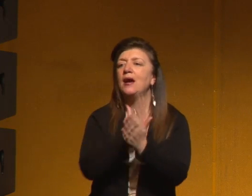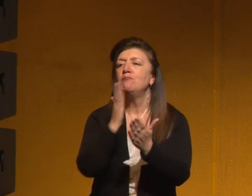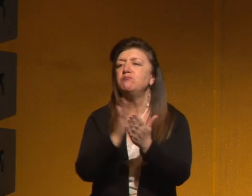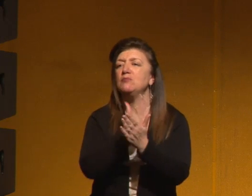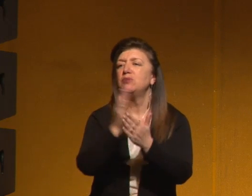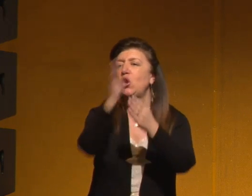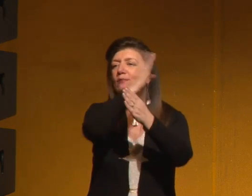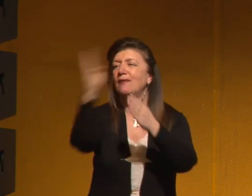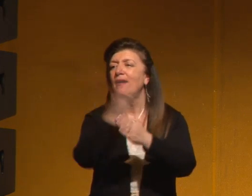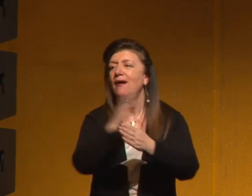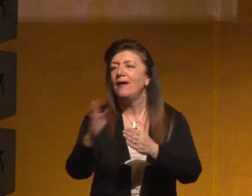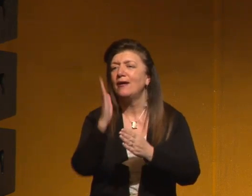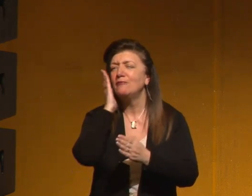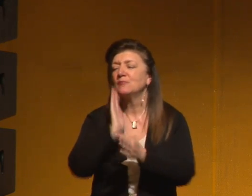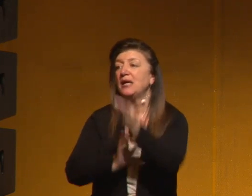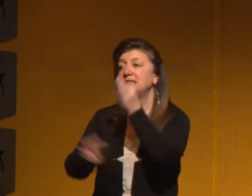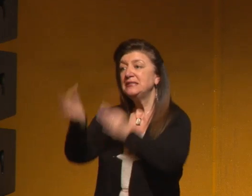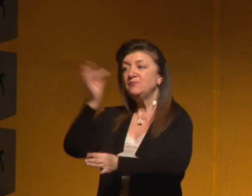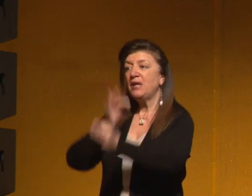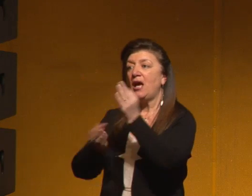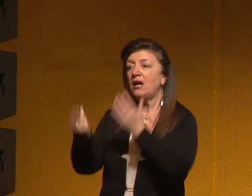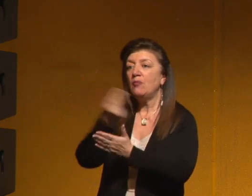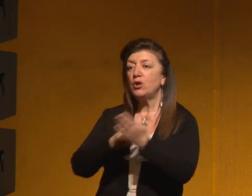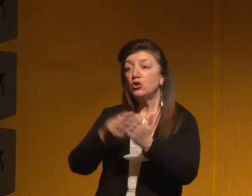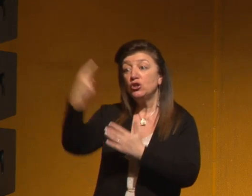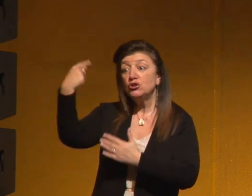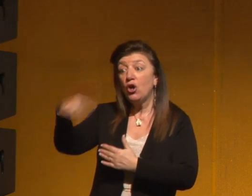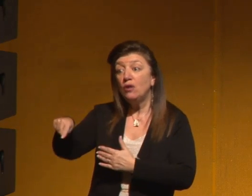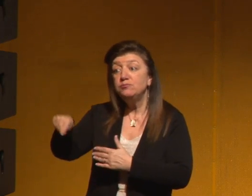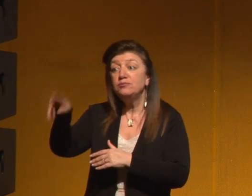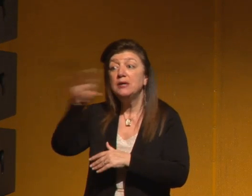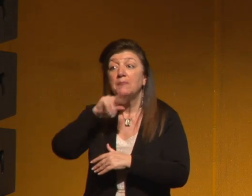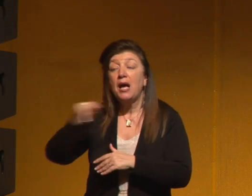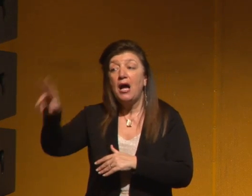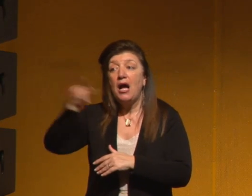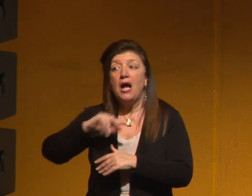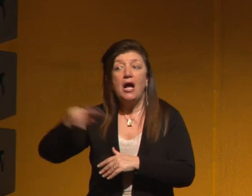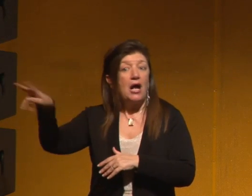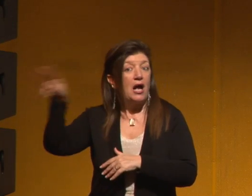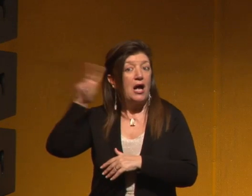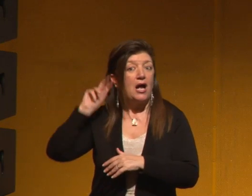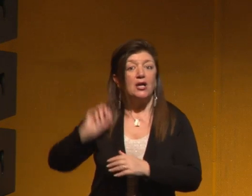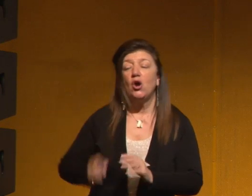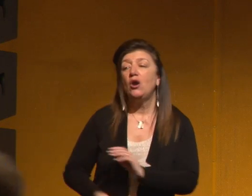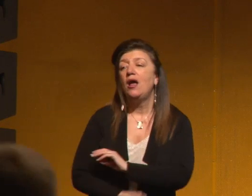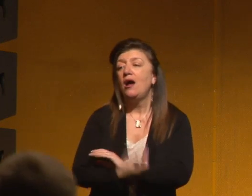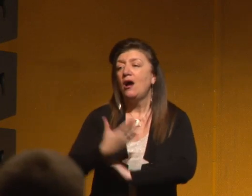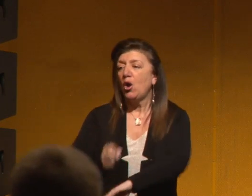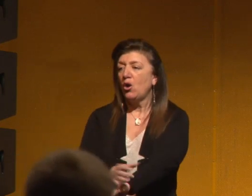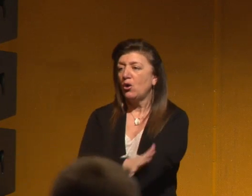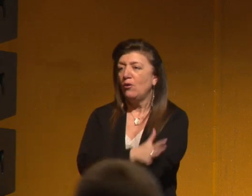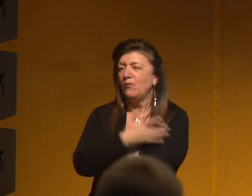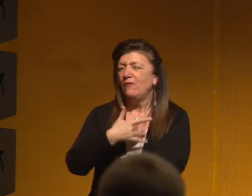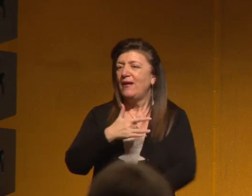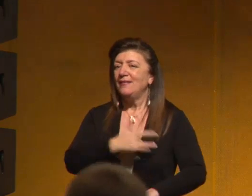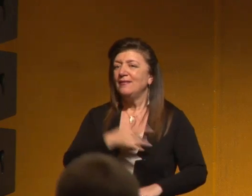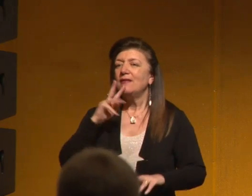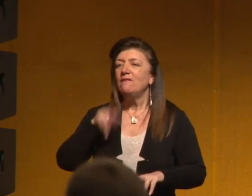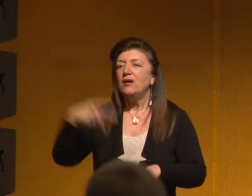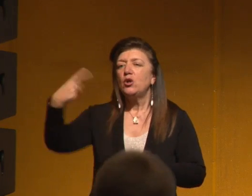loro progetto ed era commovente ascoltare le loro parole la richiesta di dignità per il loro lavoro